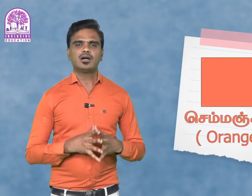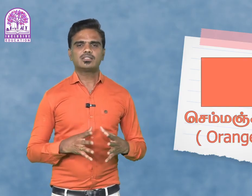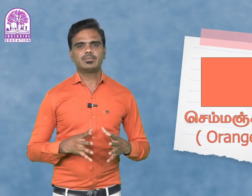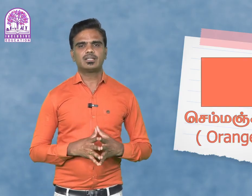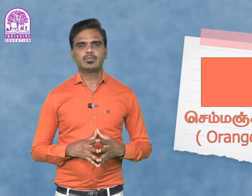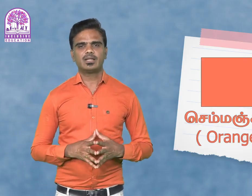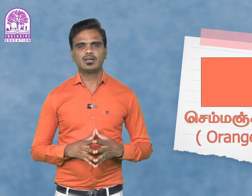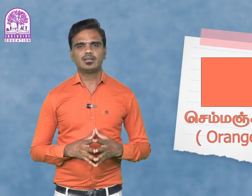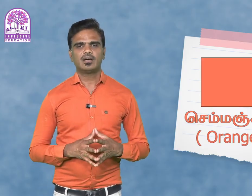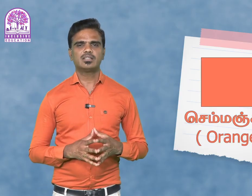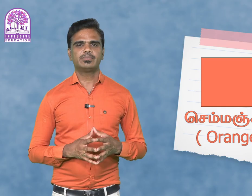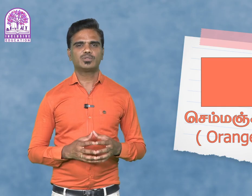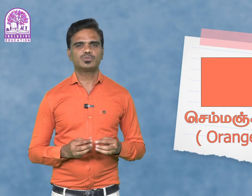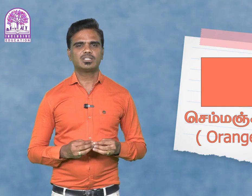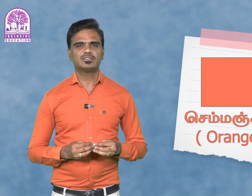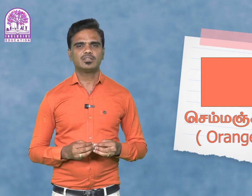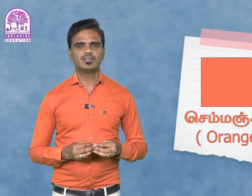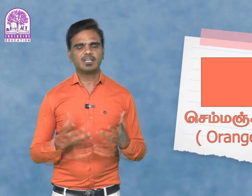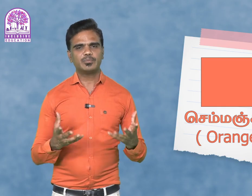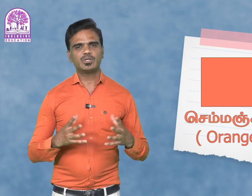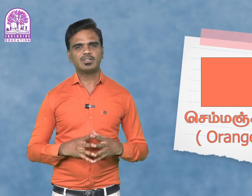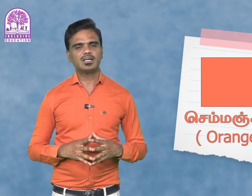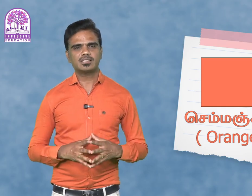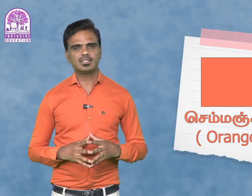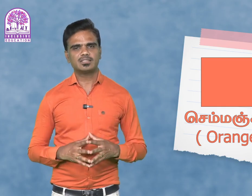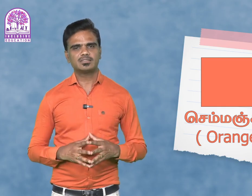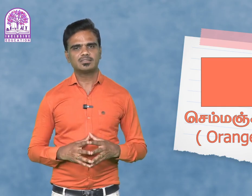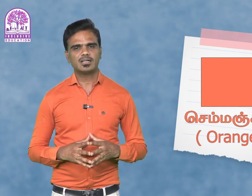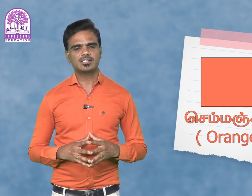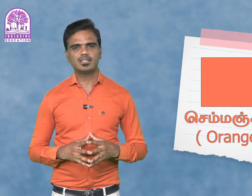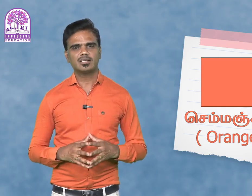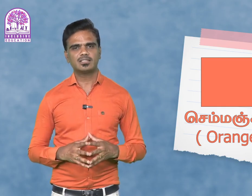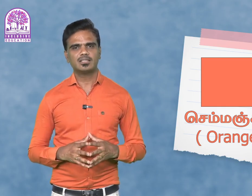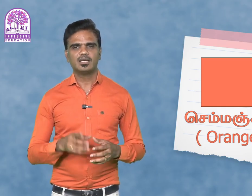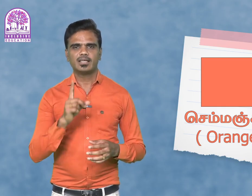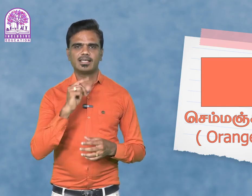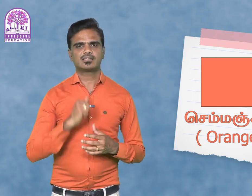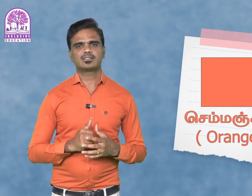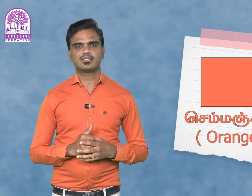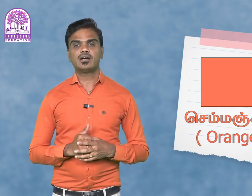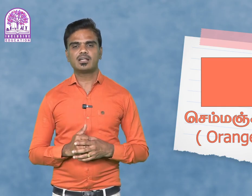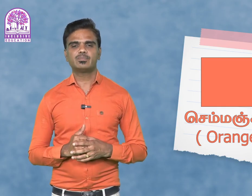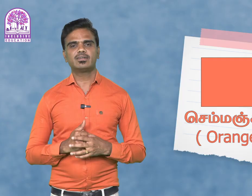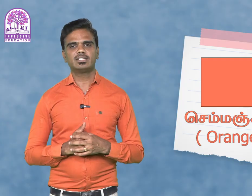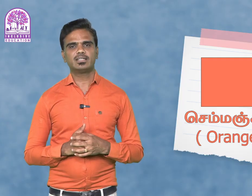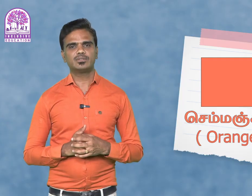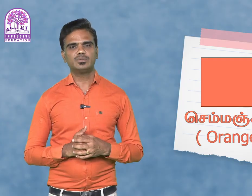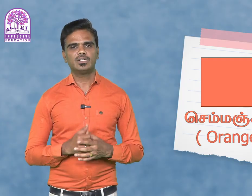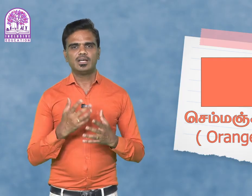ஆரஞ்சுக்கு எப்படி நம்ம பண்ணலாம், ஆரஞ்சு எப்படி இருக்கும் சொல்லுங்கள். என்ன பொருள் வந்து ஆரஞ்சில் இருக்குது, ஆரஞ்சு கலரில் இருக்குது? எஸ், ஆரஞ்சு பழம் வந்து என்ன இருக்கும்,